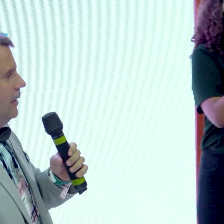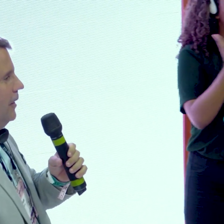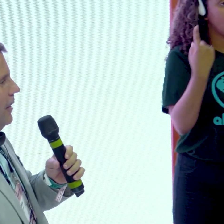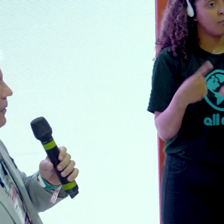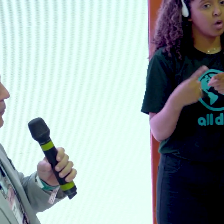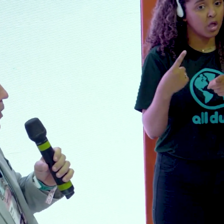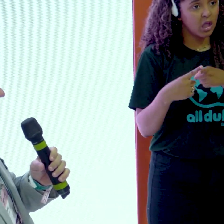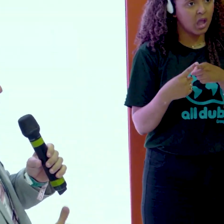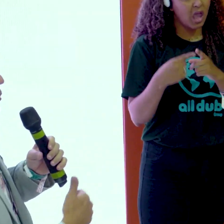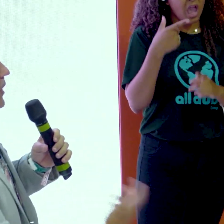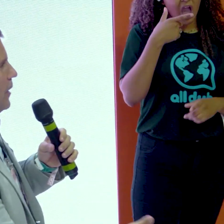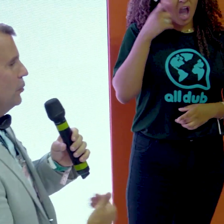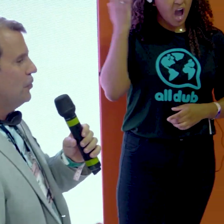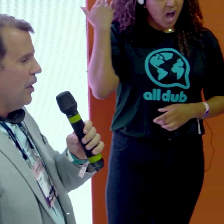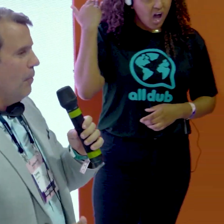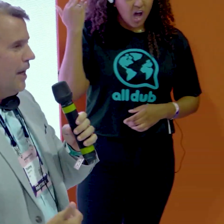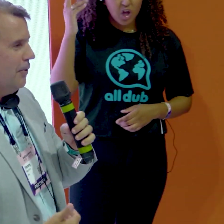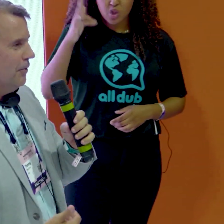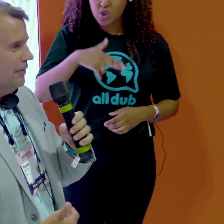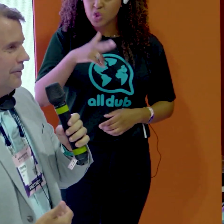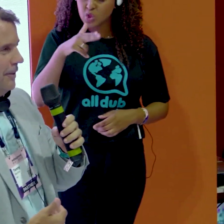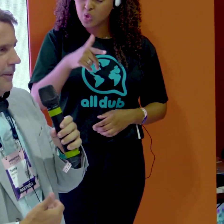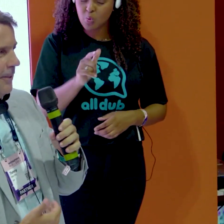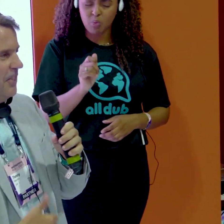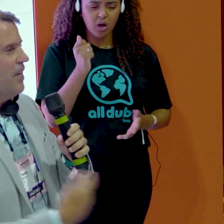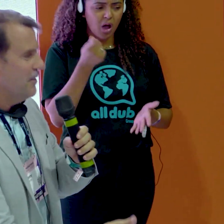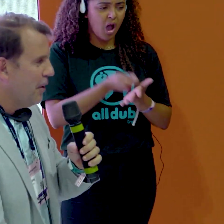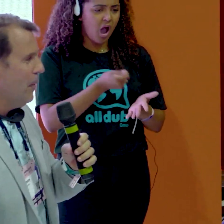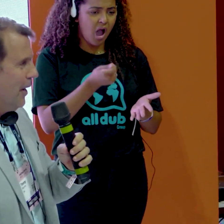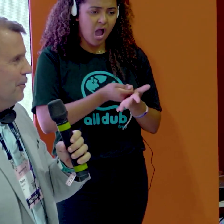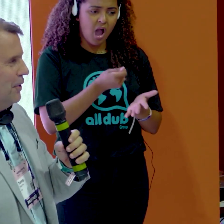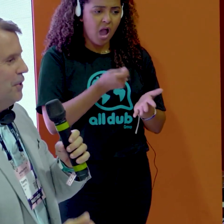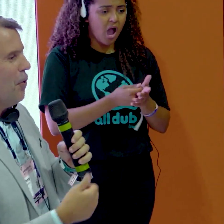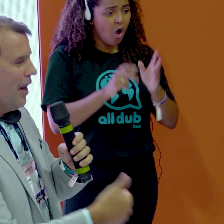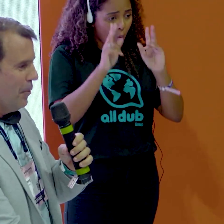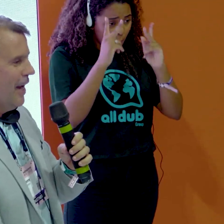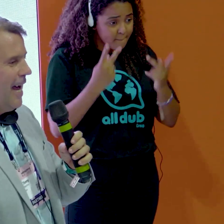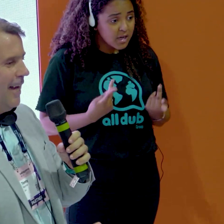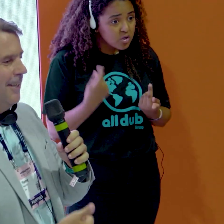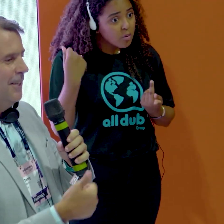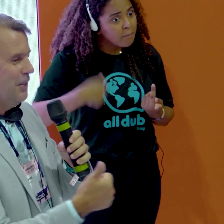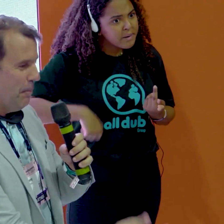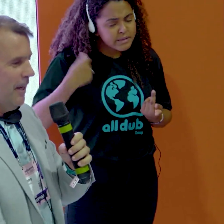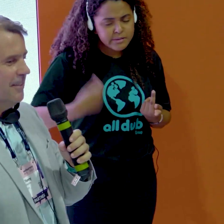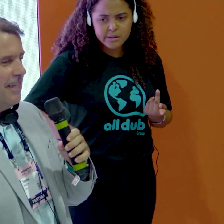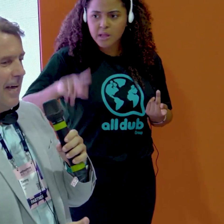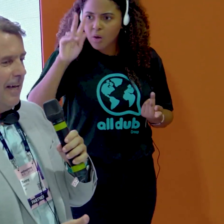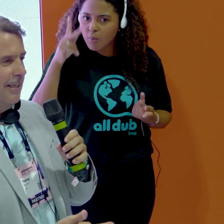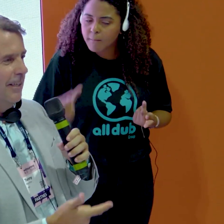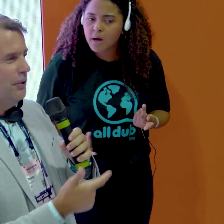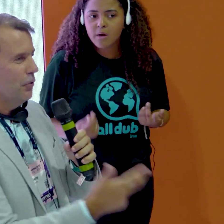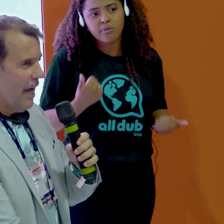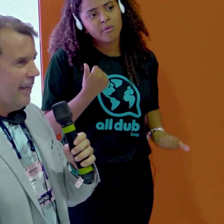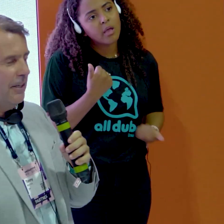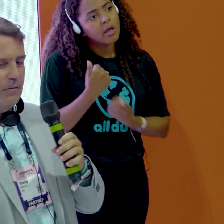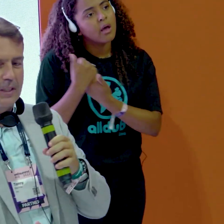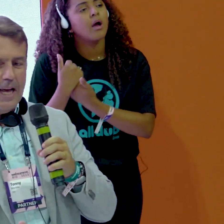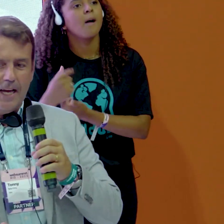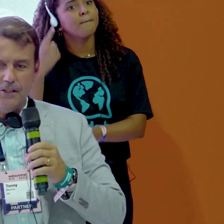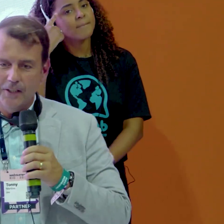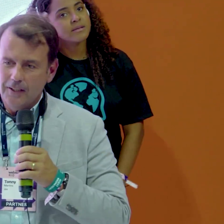história foi exigido tanto do ser humano de ser humano, de colaborar, de pensar, de